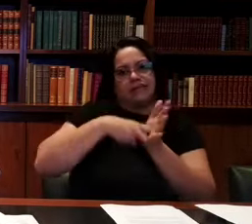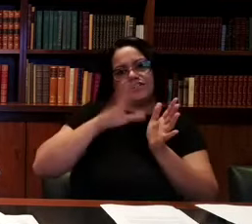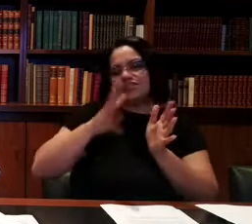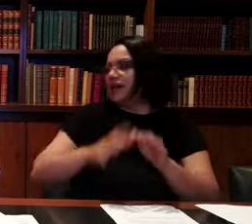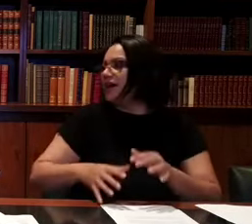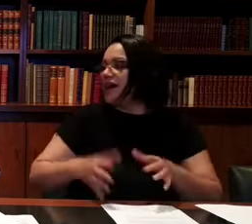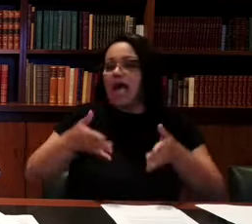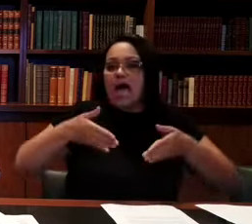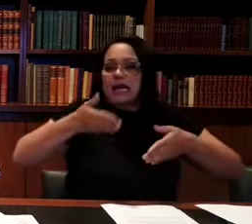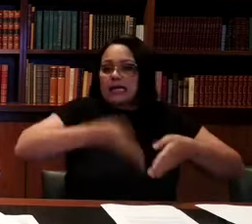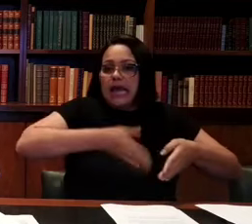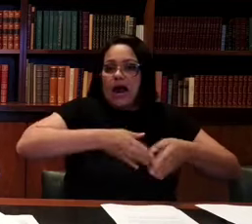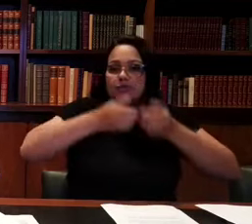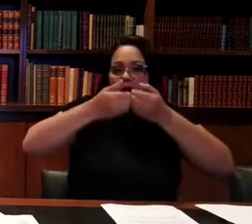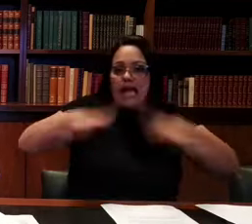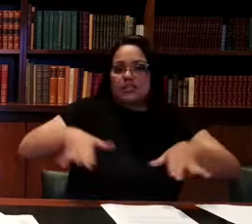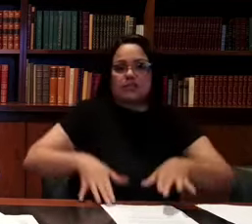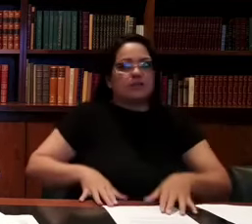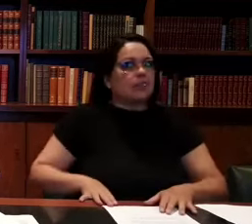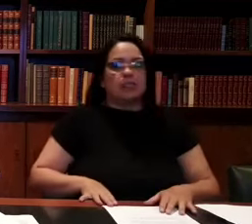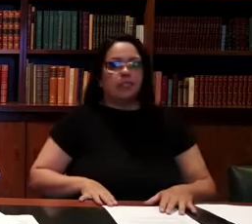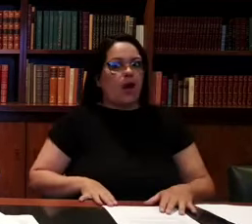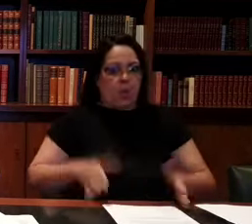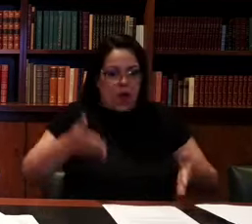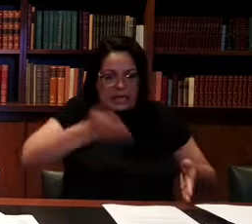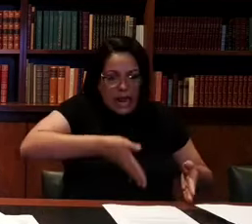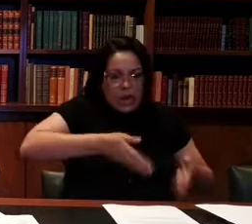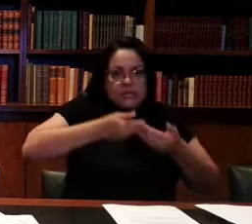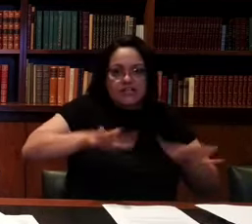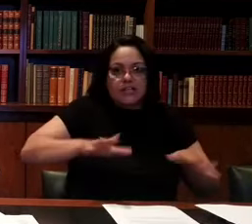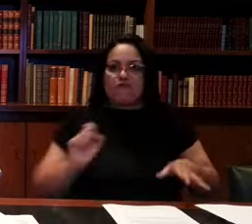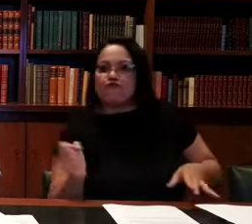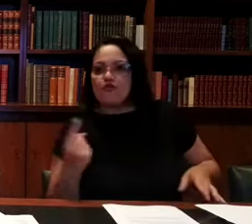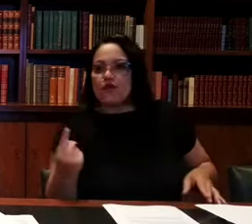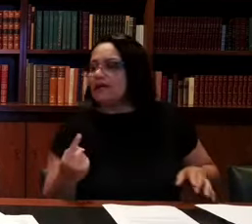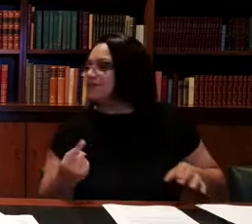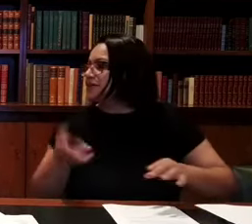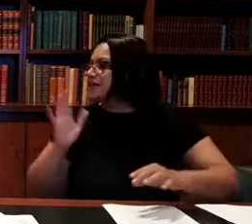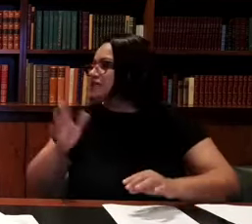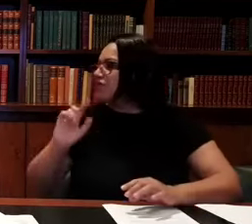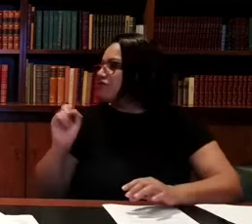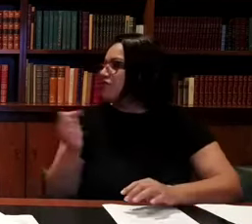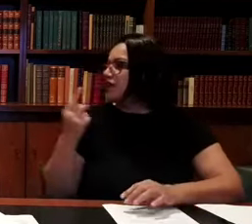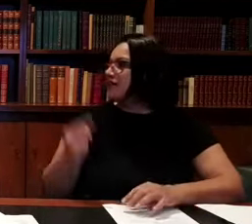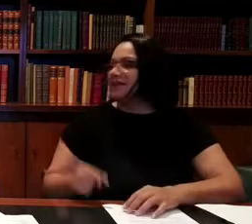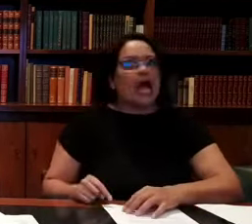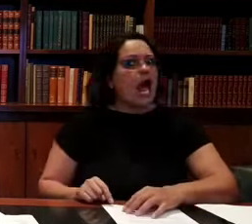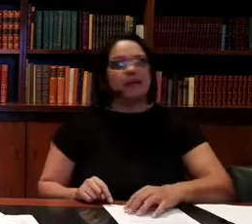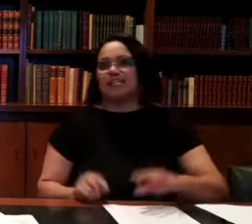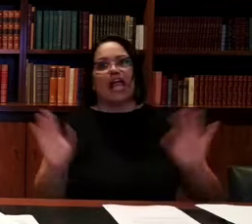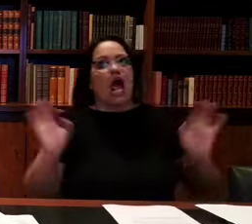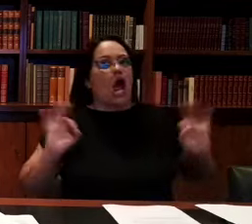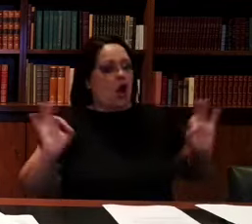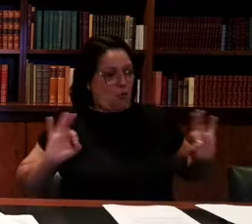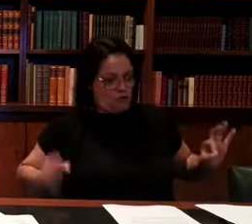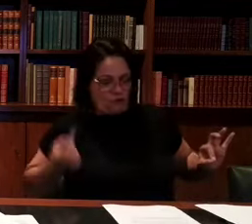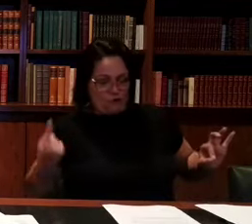a calça rasgada nunca teve não deve alcançar cada no caso não furada teve também